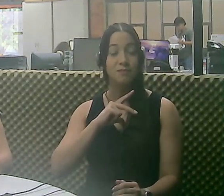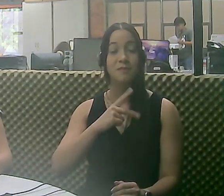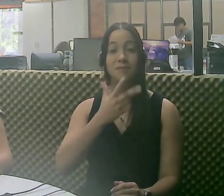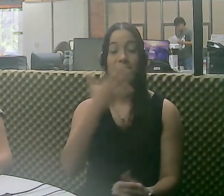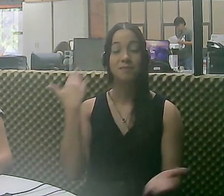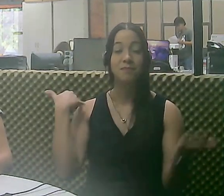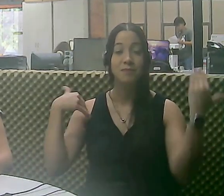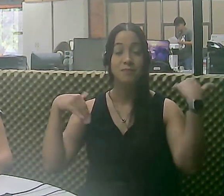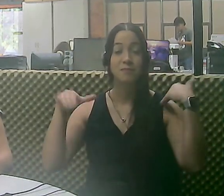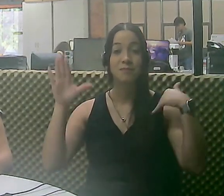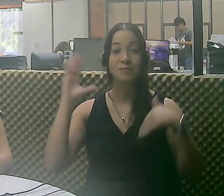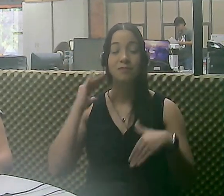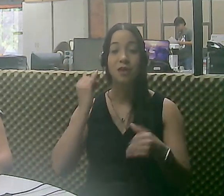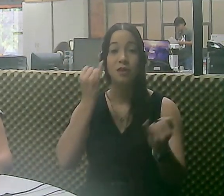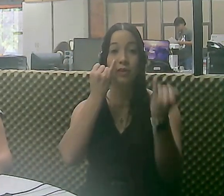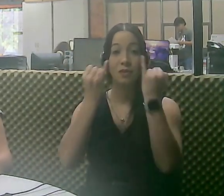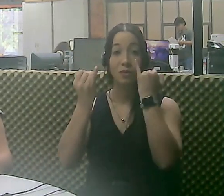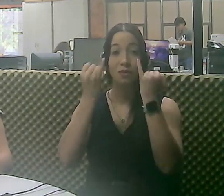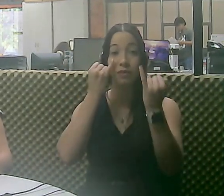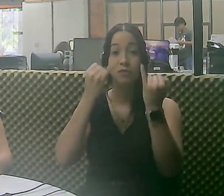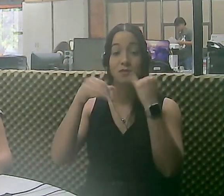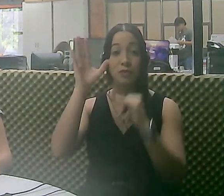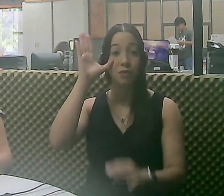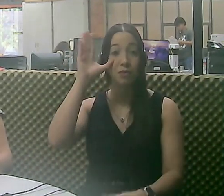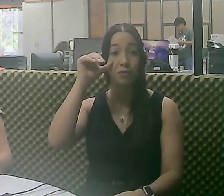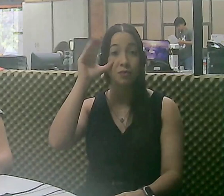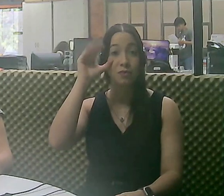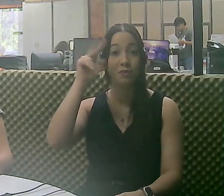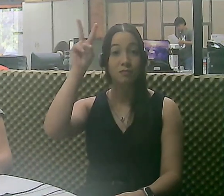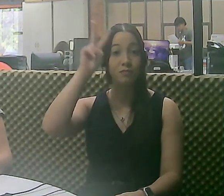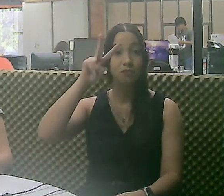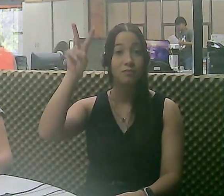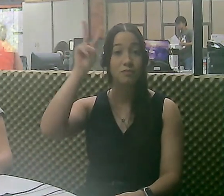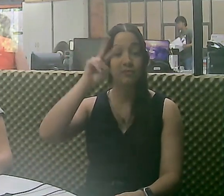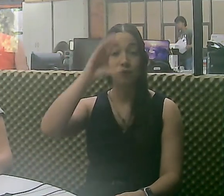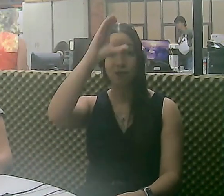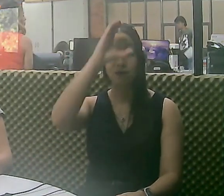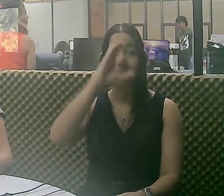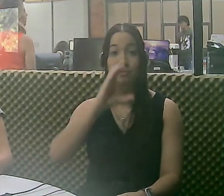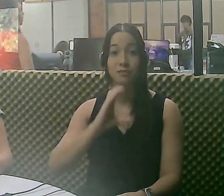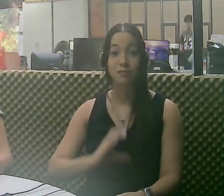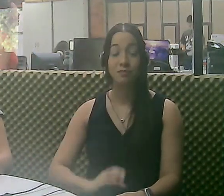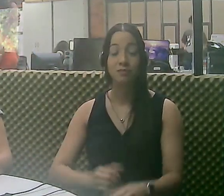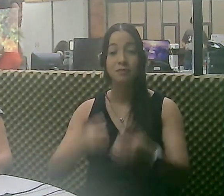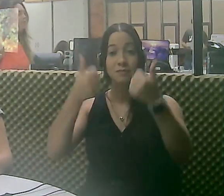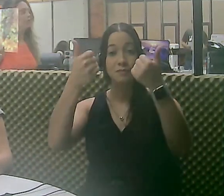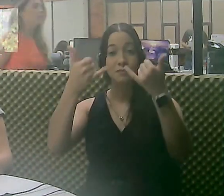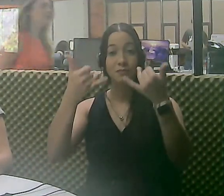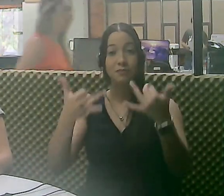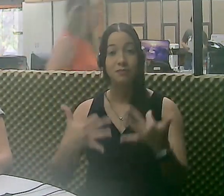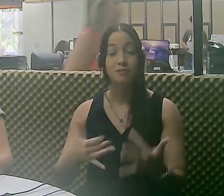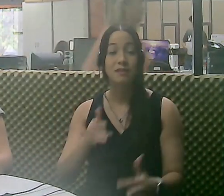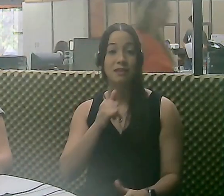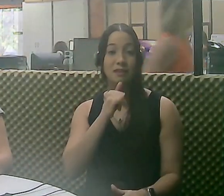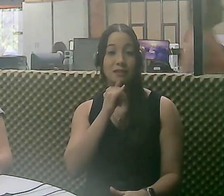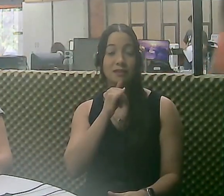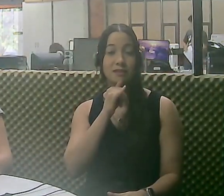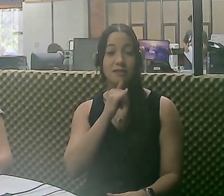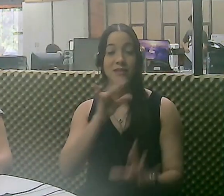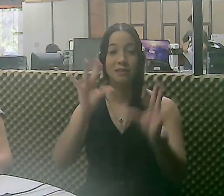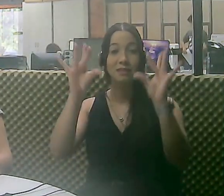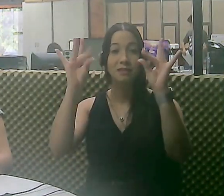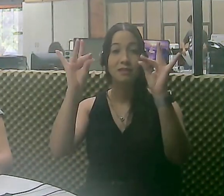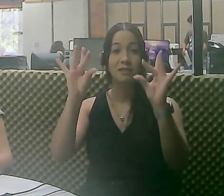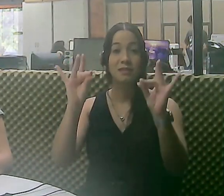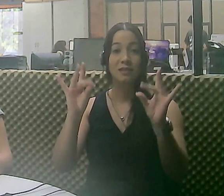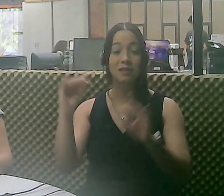passeio, inúmeras informações e curiosidades históricas e cívicas foram repassadas, como, por exemplo, detalhes